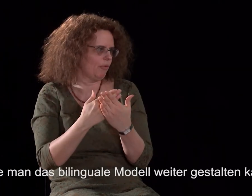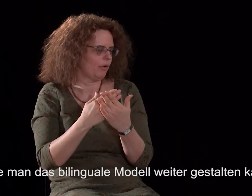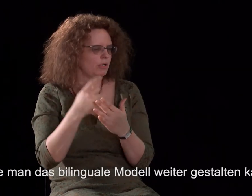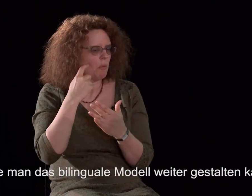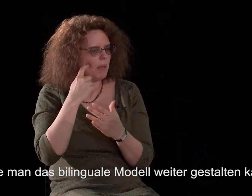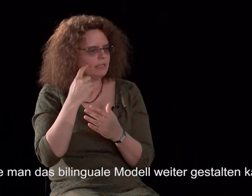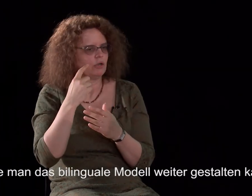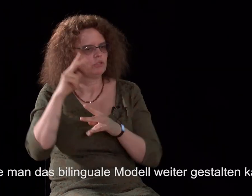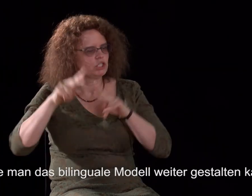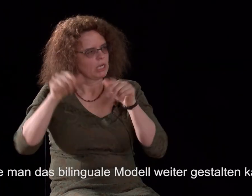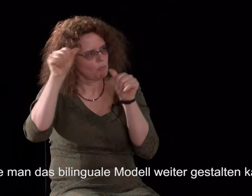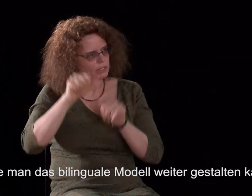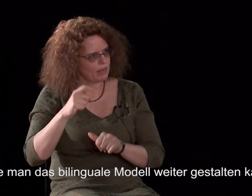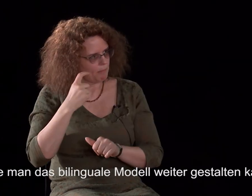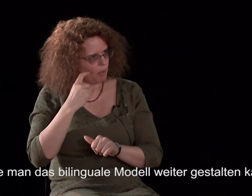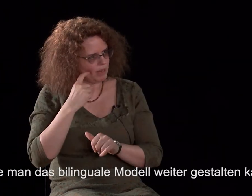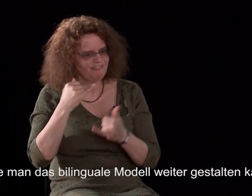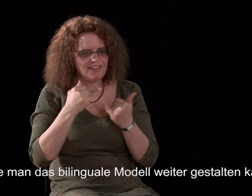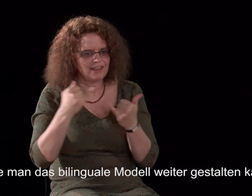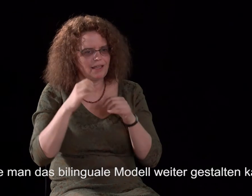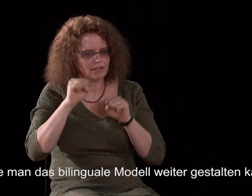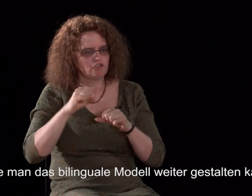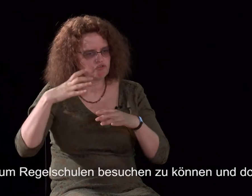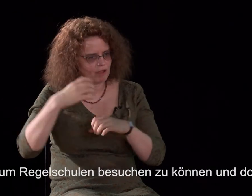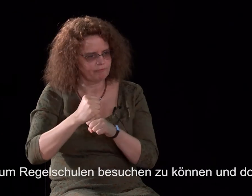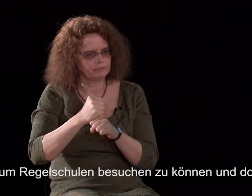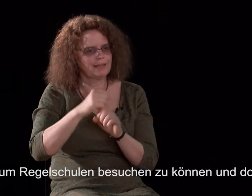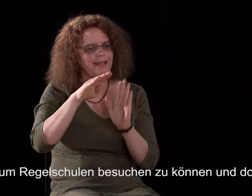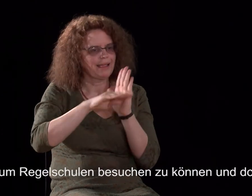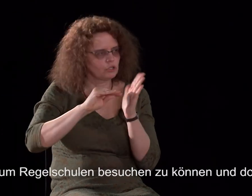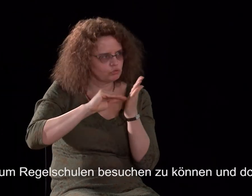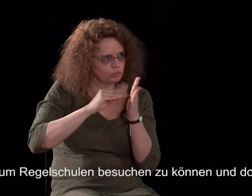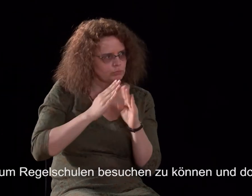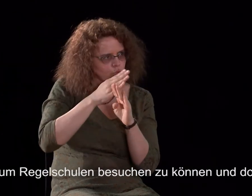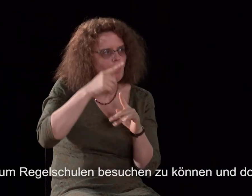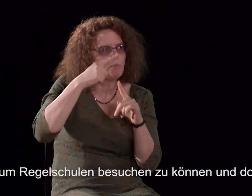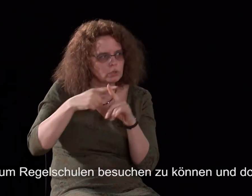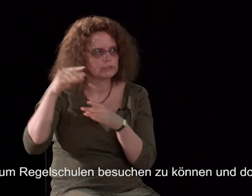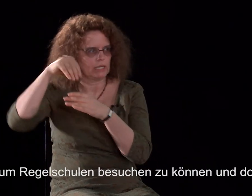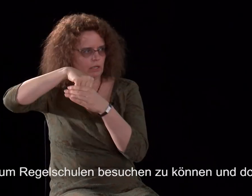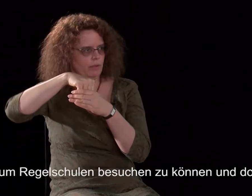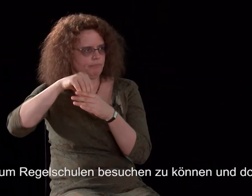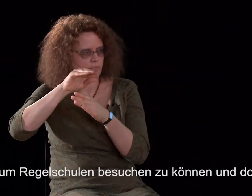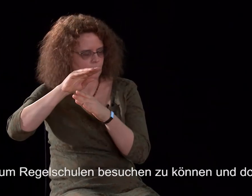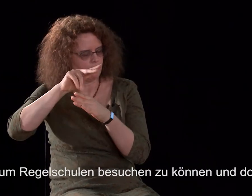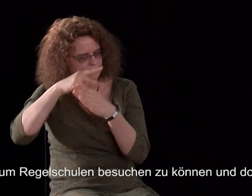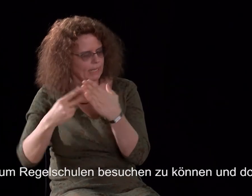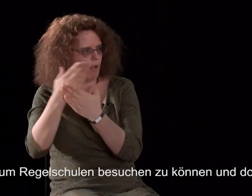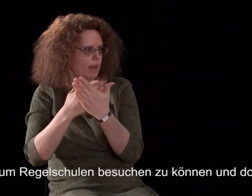bilinguale Modell weiter gestalten kann, um an Regelschulen, ja, um Regelschulen